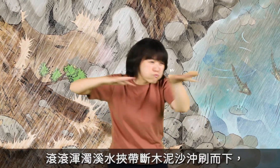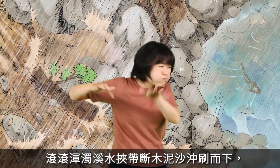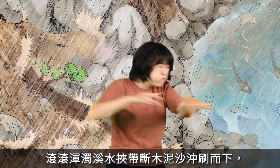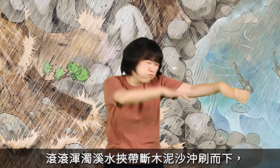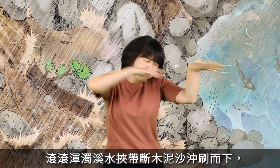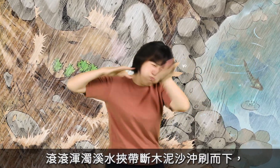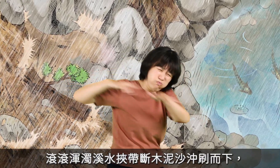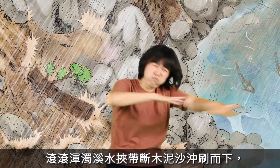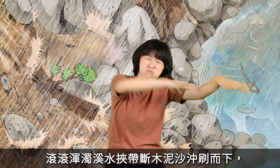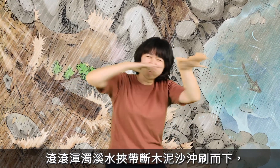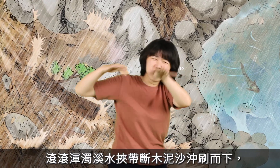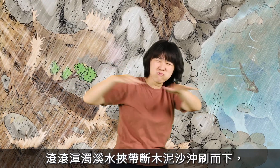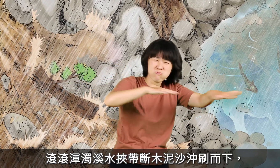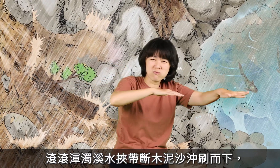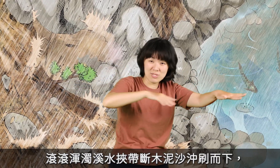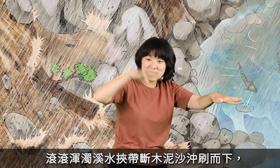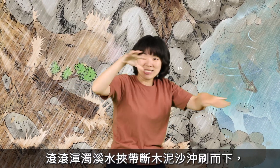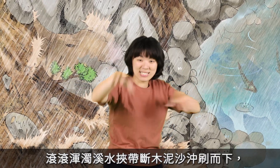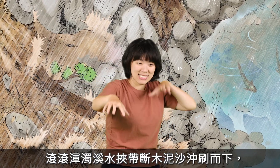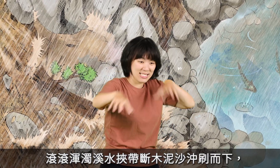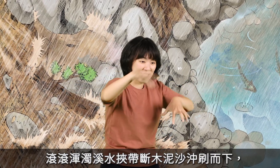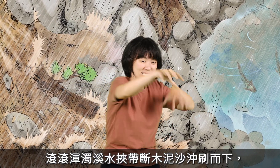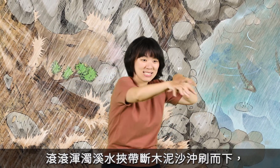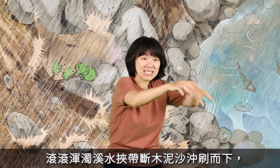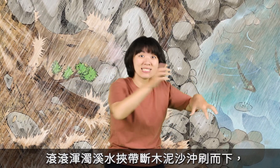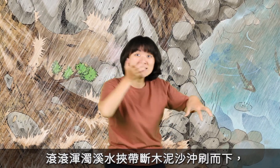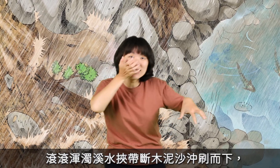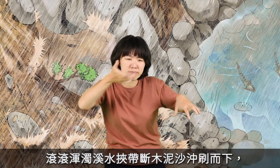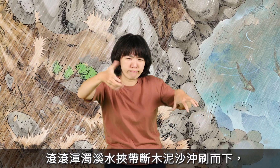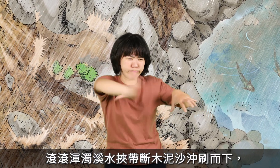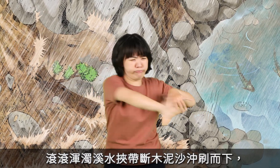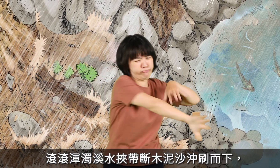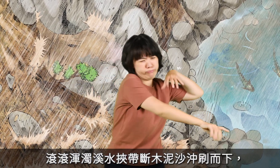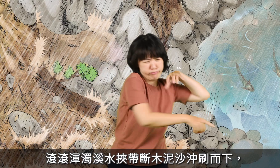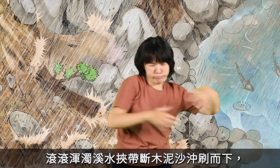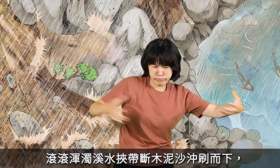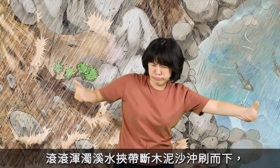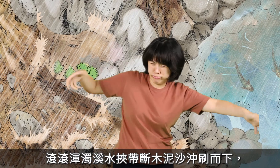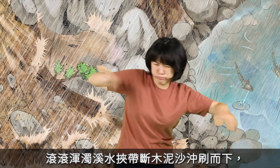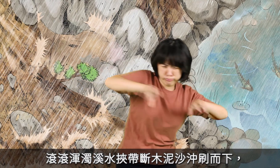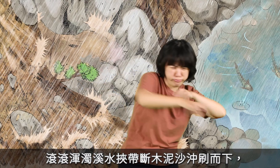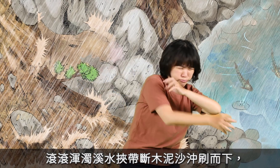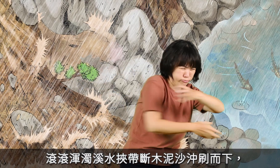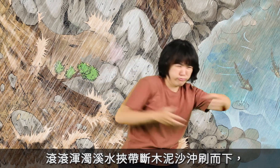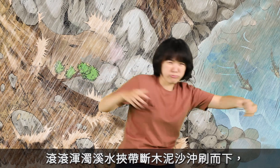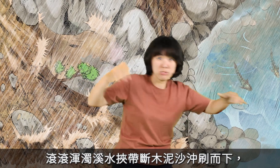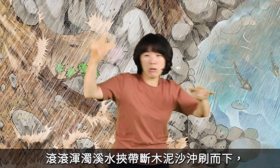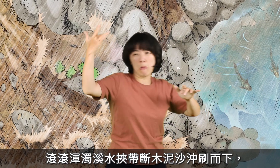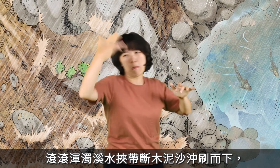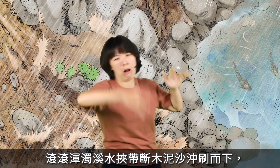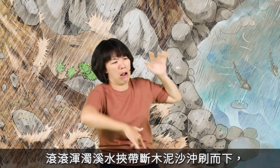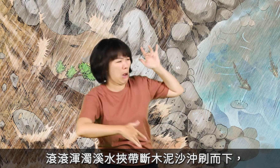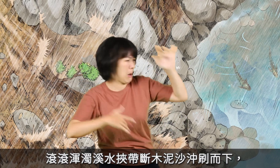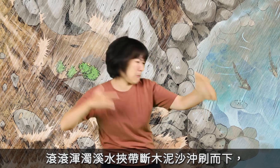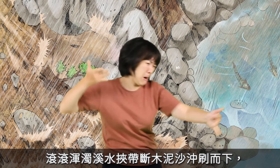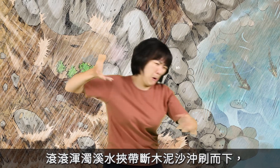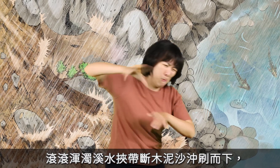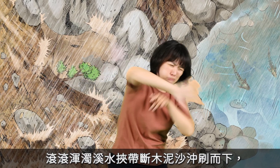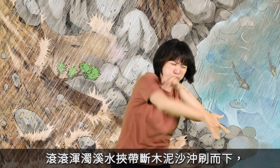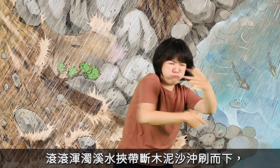石纷落，滚滚浑浊溪水夹带断木泥沙冲刷而下，